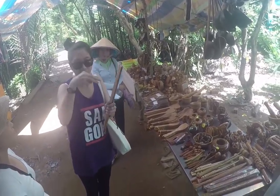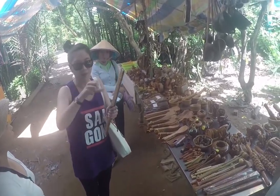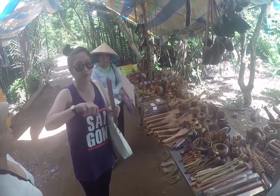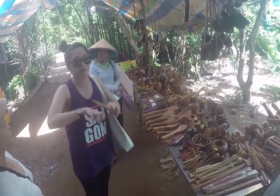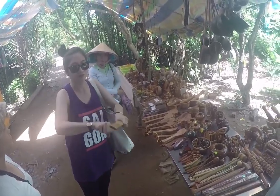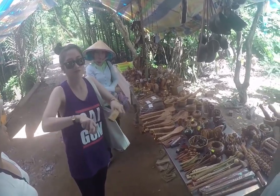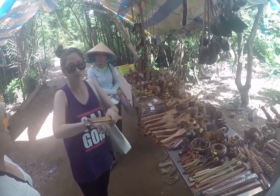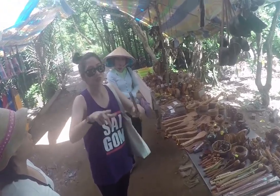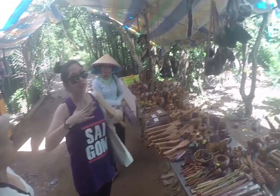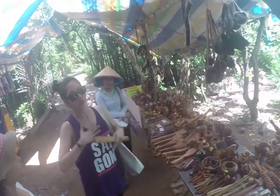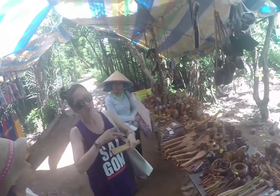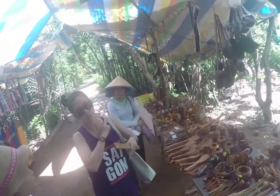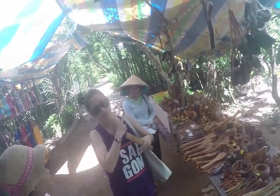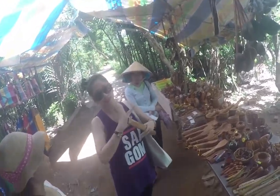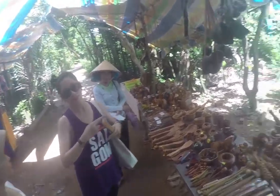Ekstase hervorrufen oder entspannen.